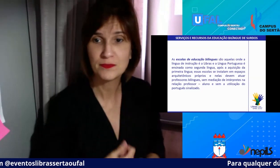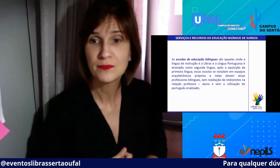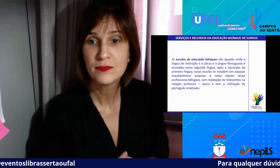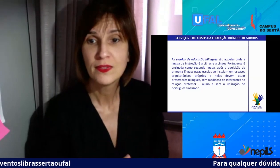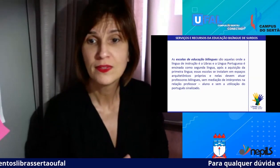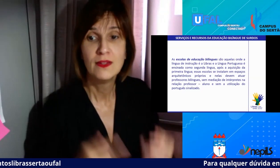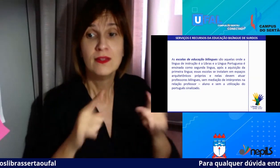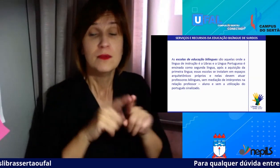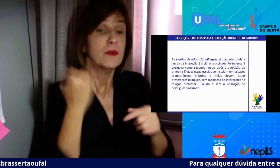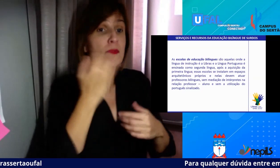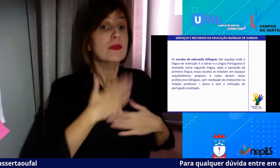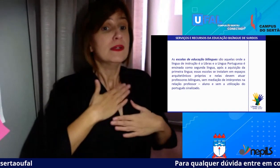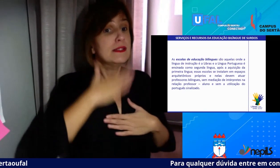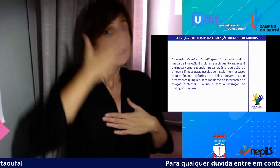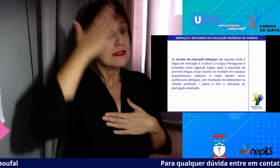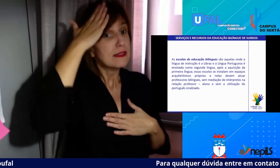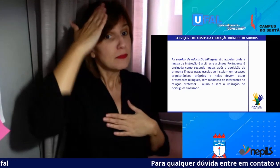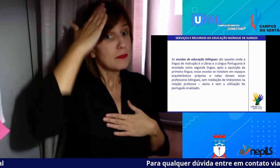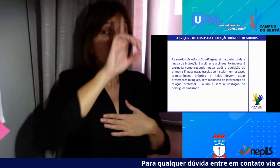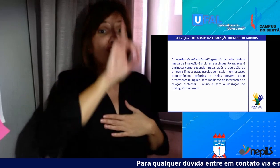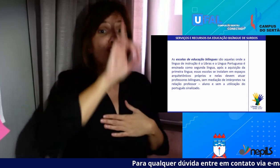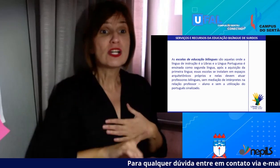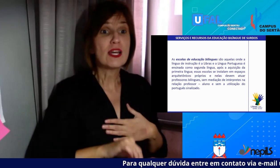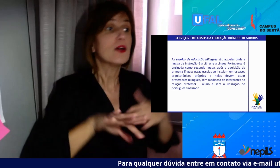ser a referência do outro.